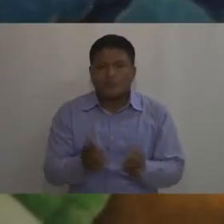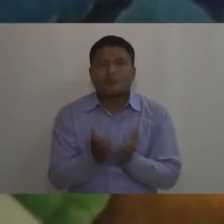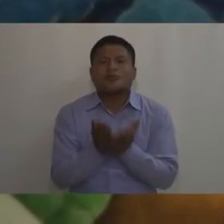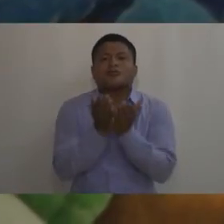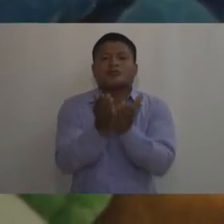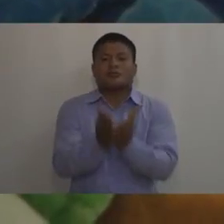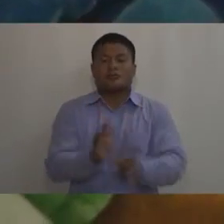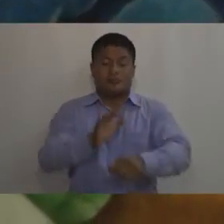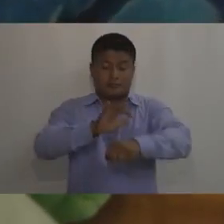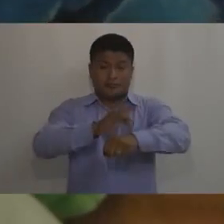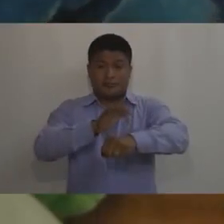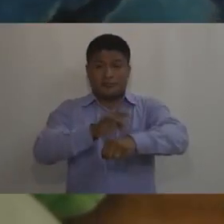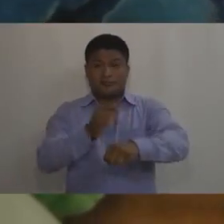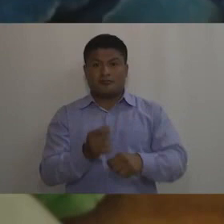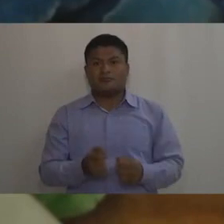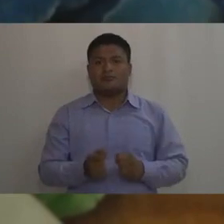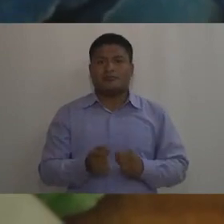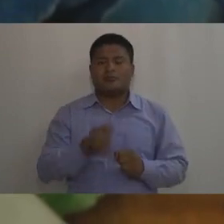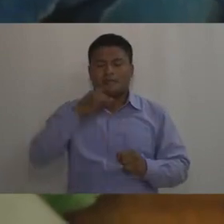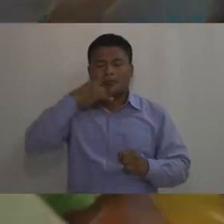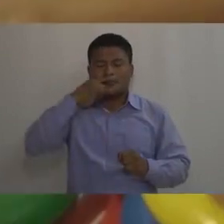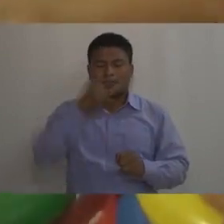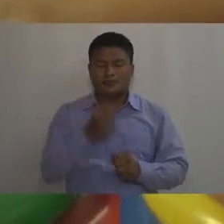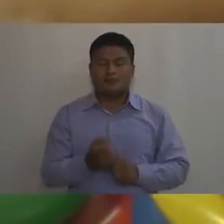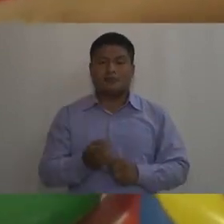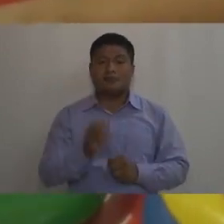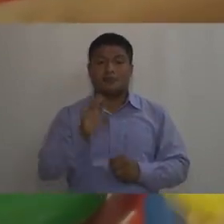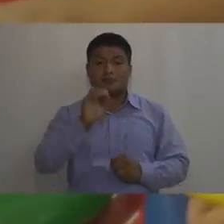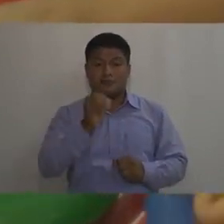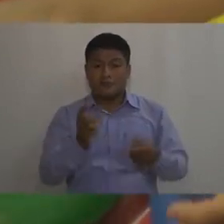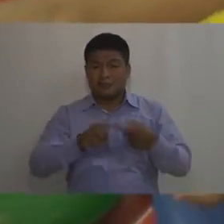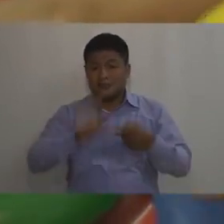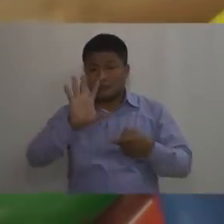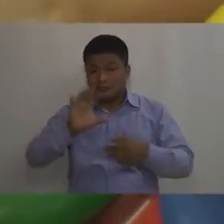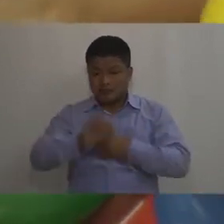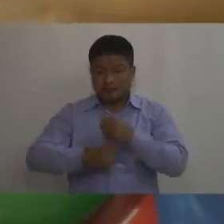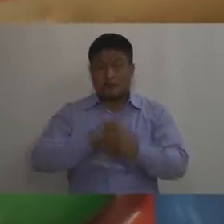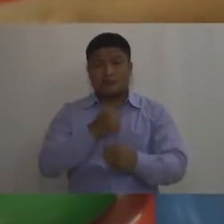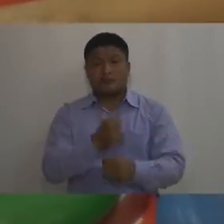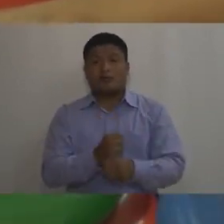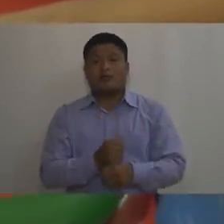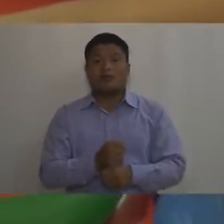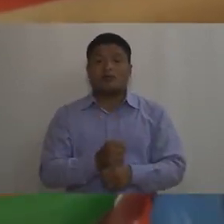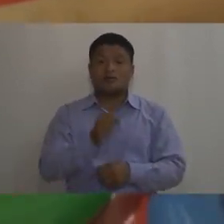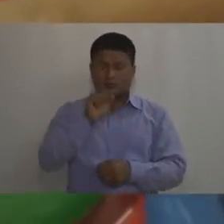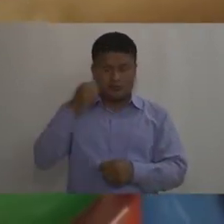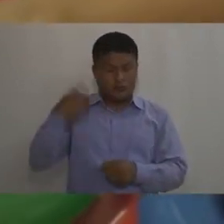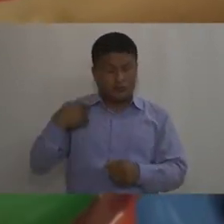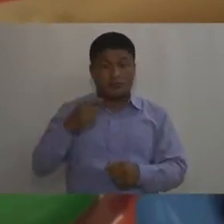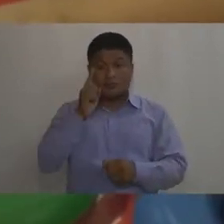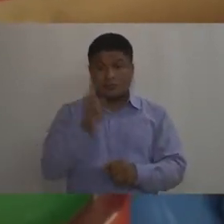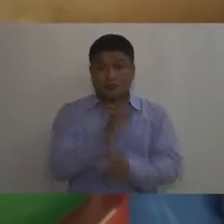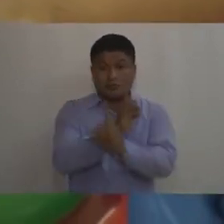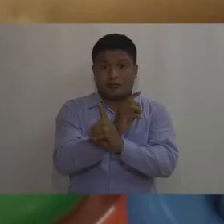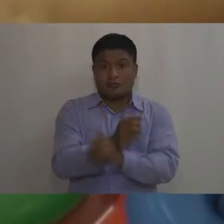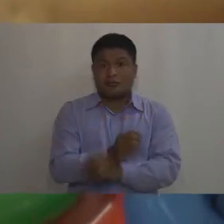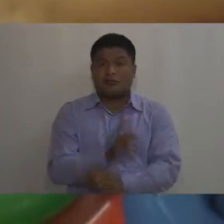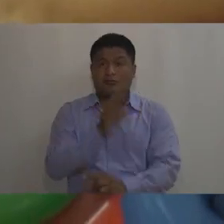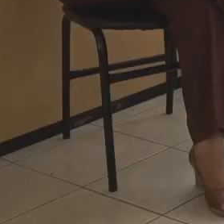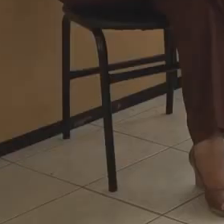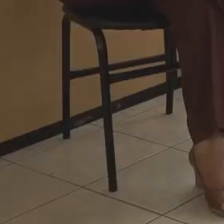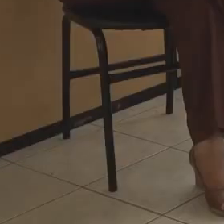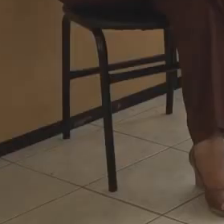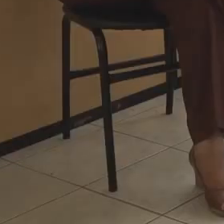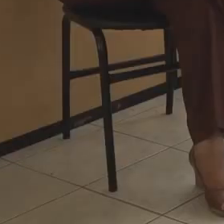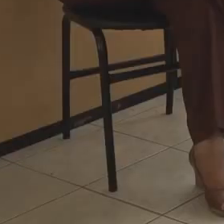para niños de cero a cinco años que presenten alguna discapacidad o que estén en riesgo de presentar una discapacidad.